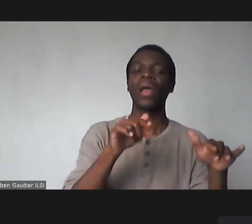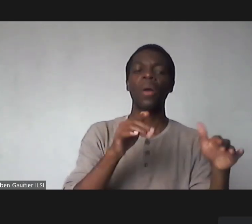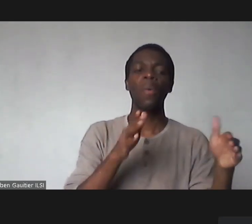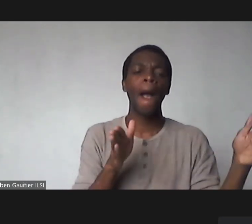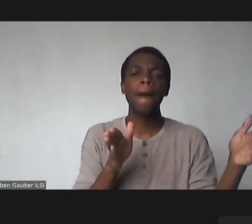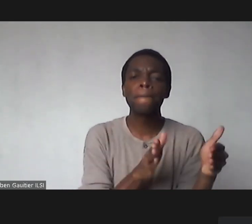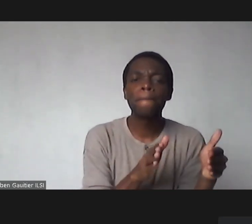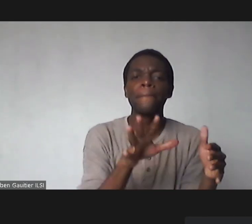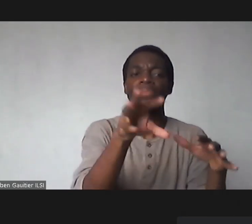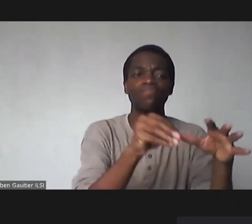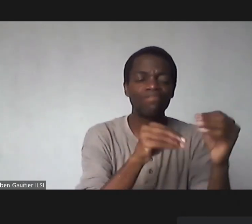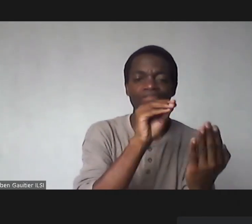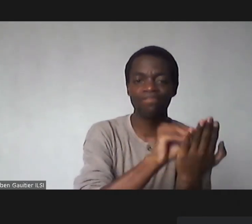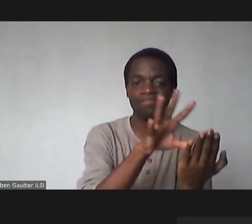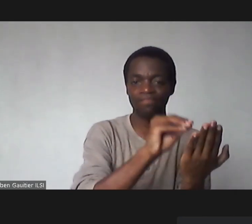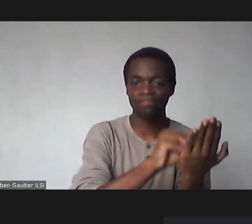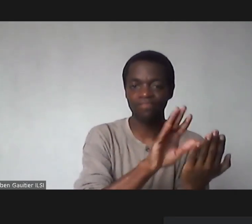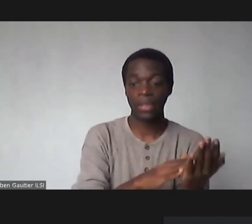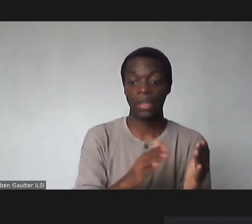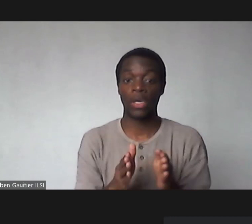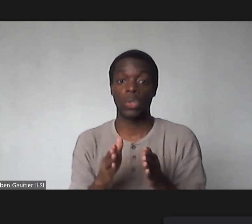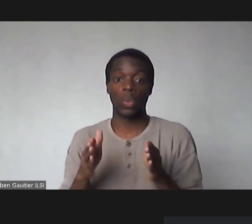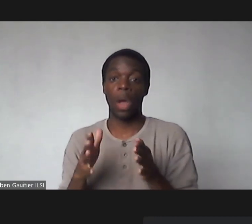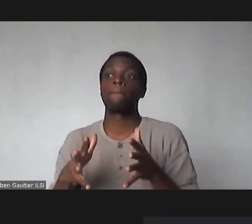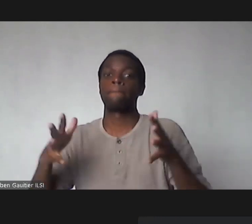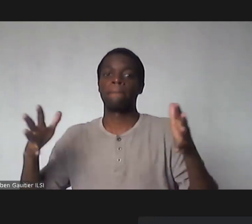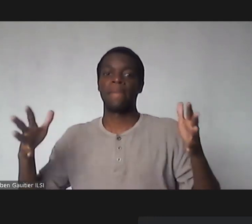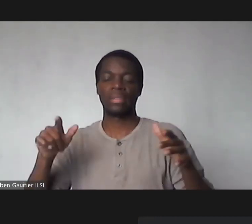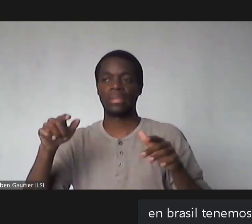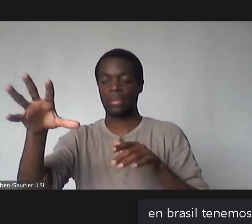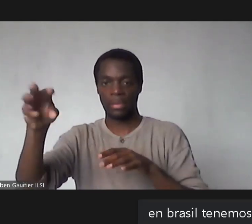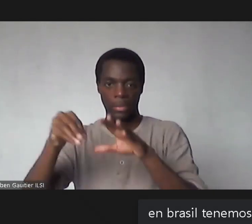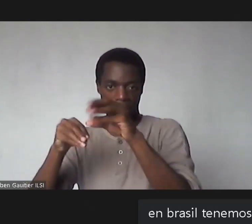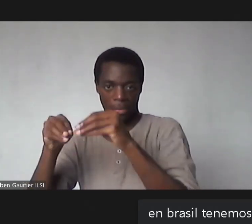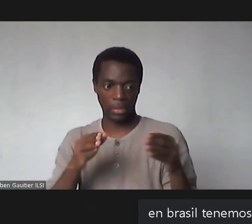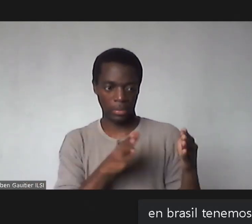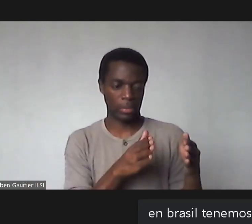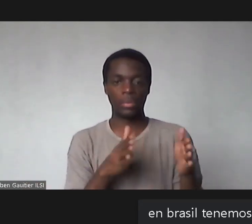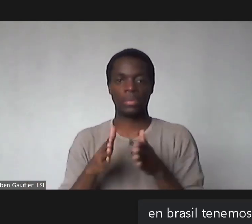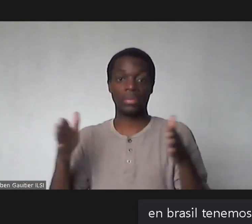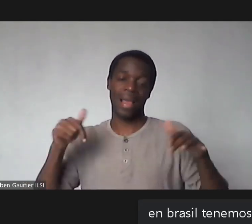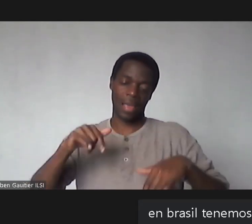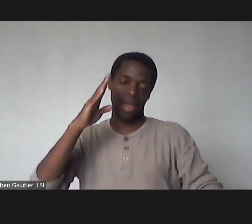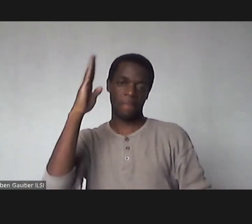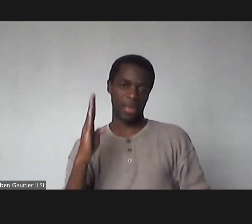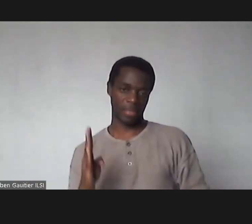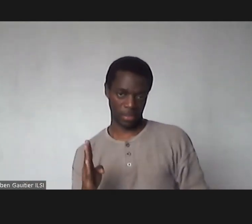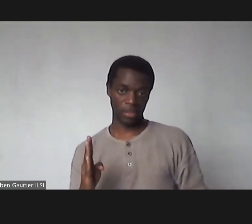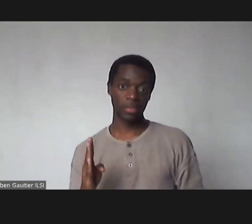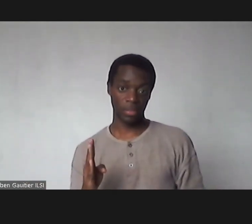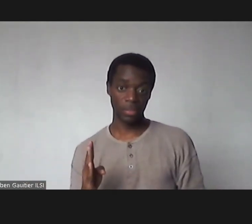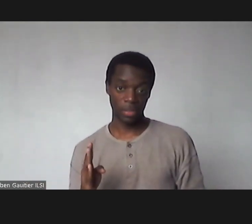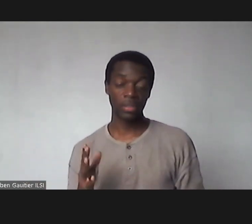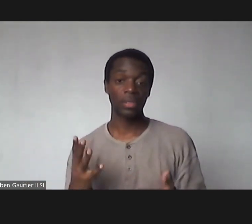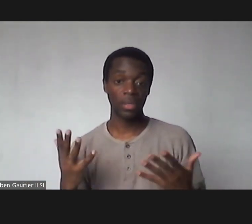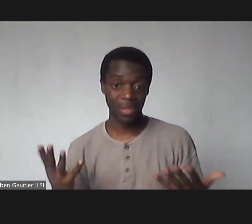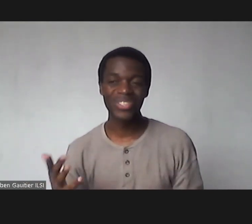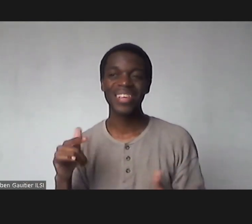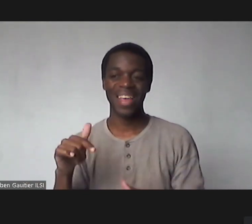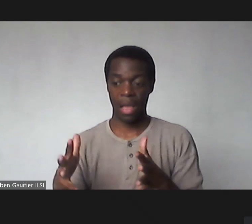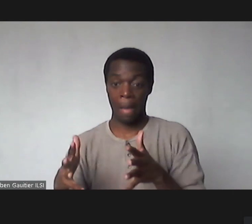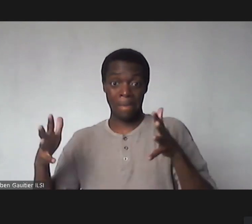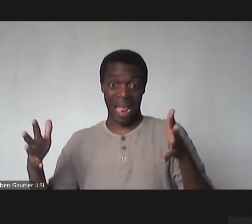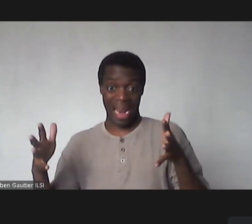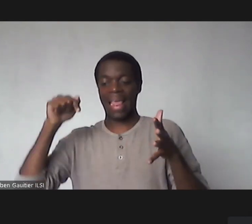del censo, que es el cuestionario más grande, y la cuestión de personas con discapacidad está en ese cuestionario más grande, que es la muestral.